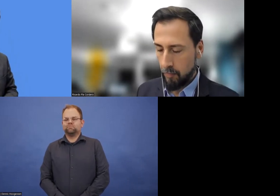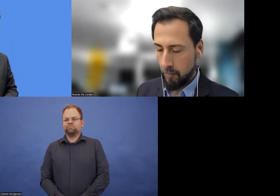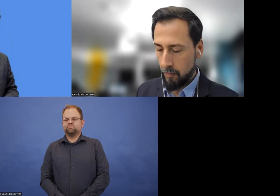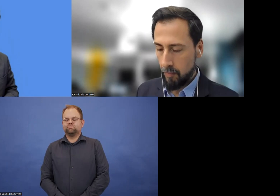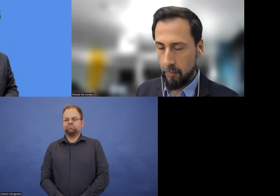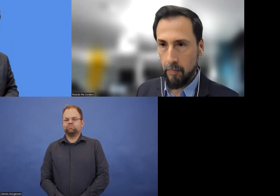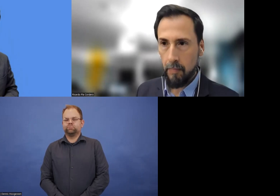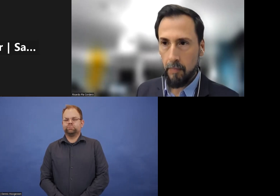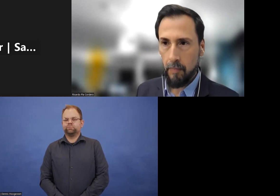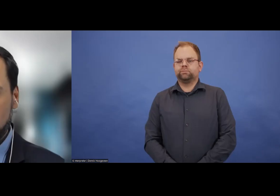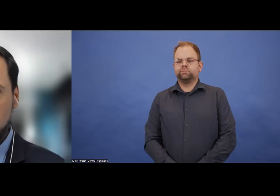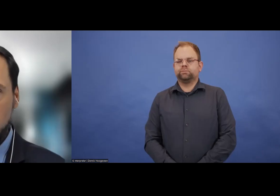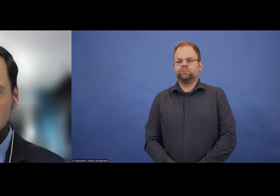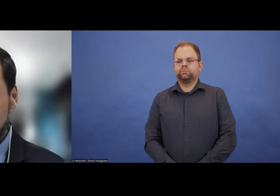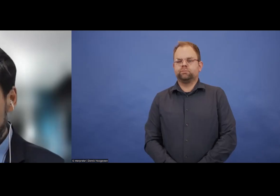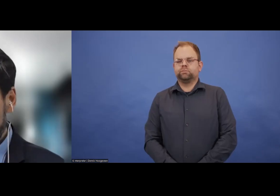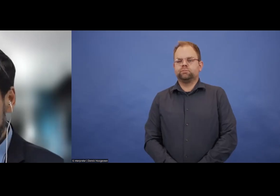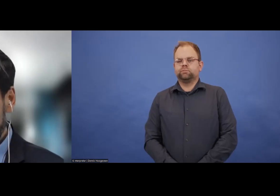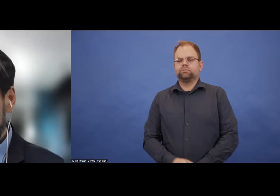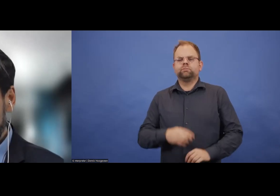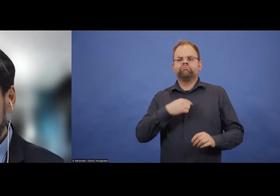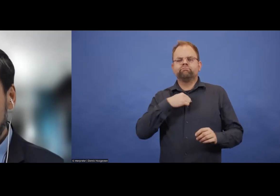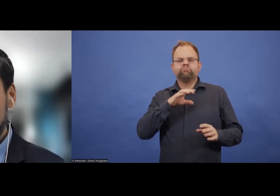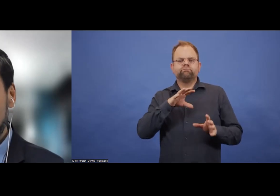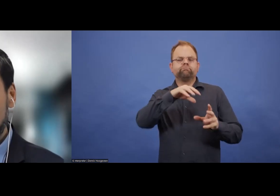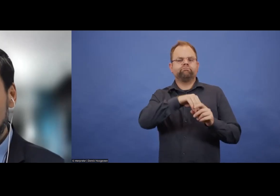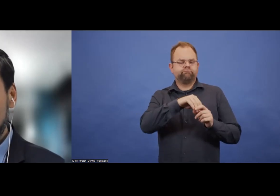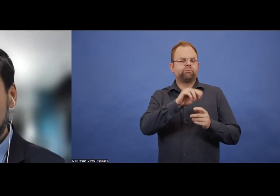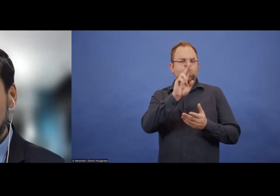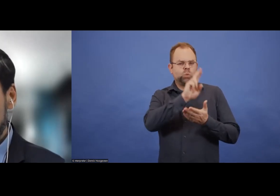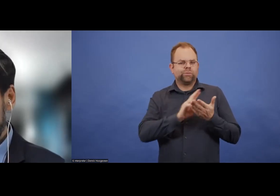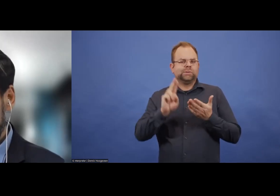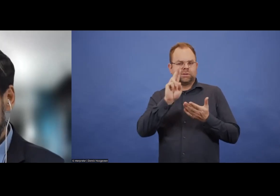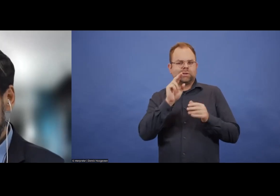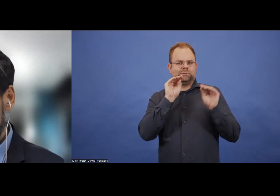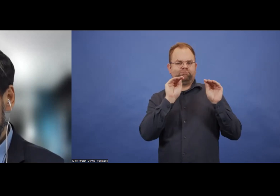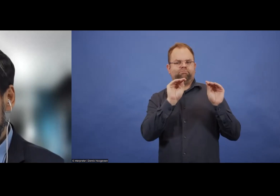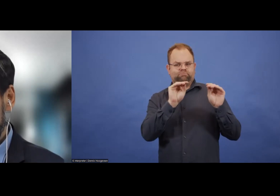oído con detalles qué es lo que los expertos han dicho